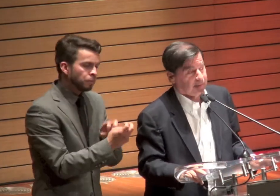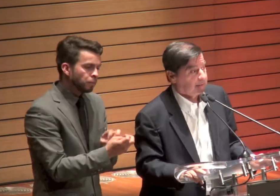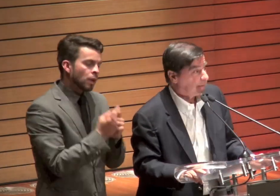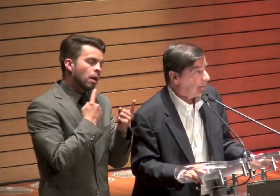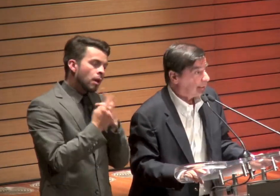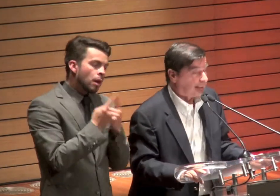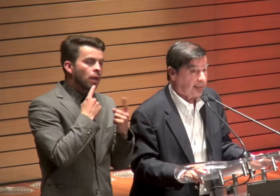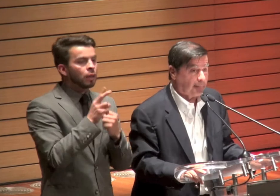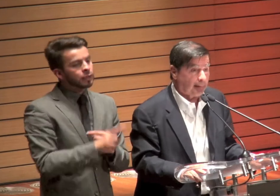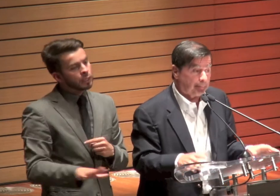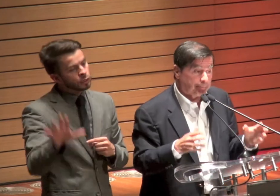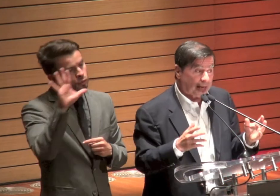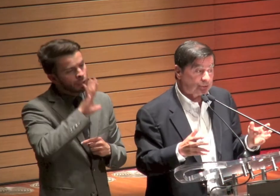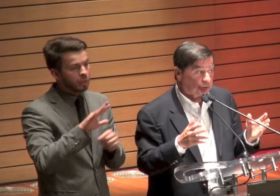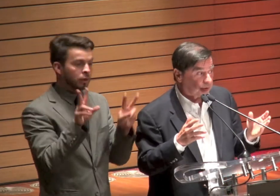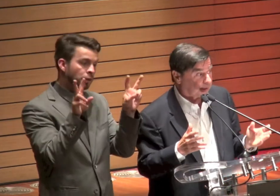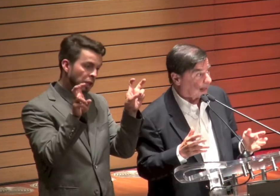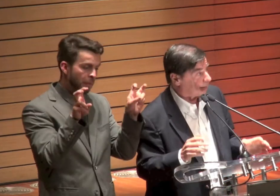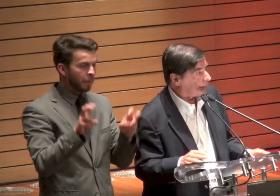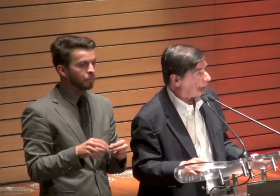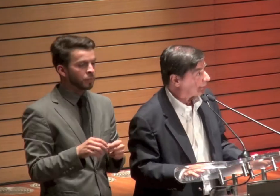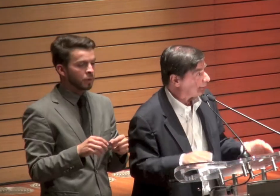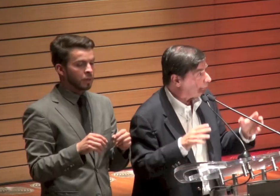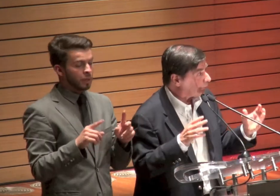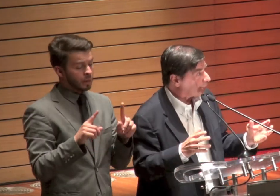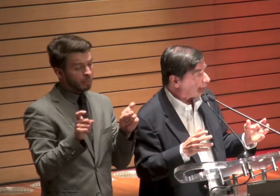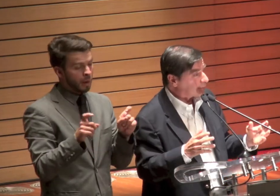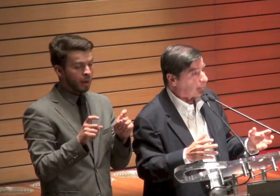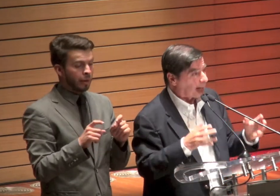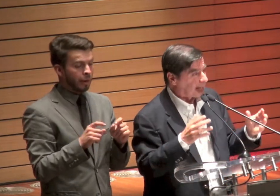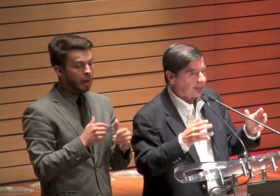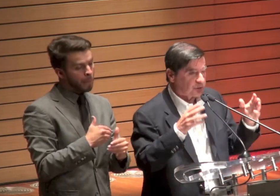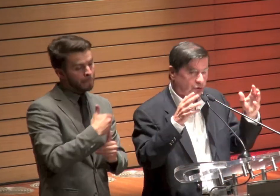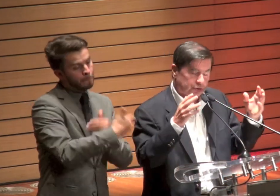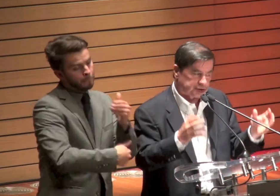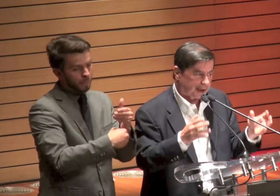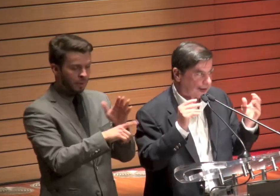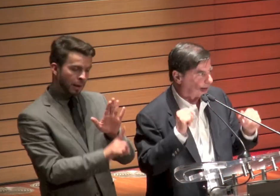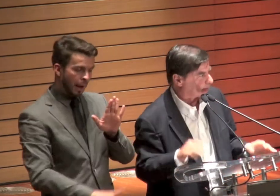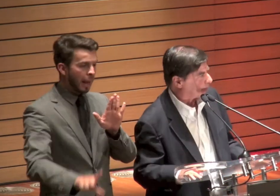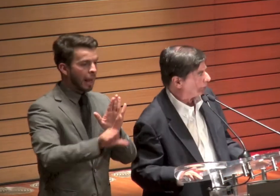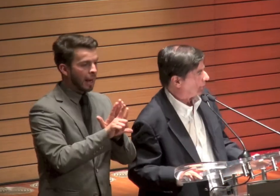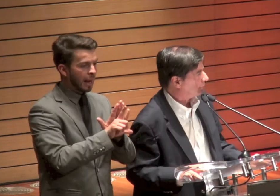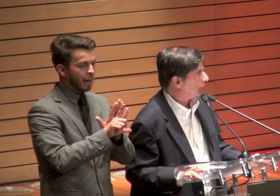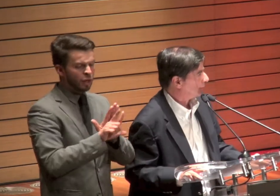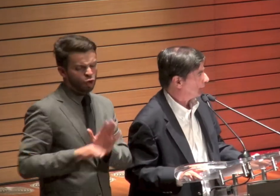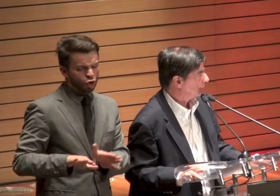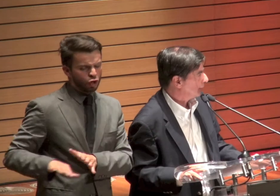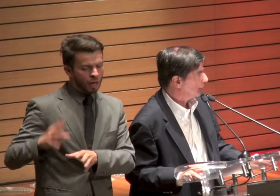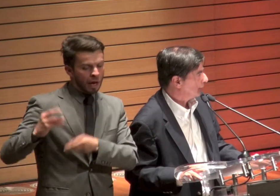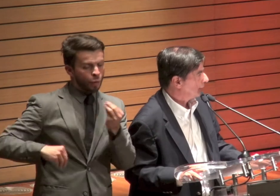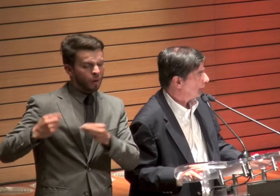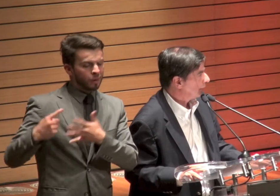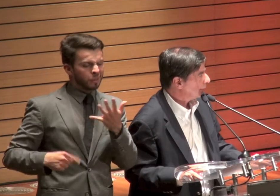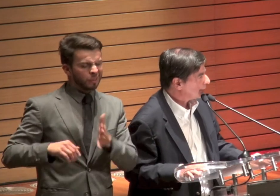nacional que llama paz con legalidad simplemente para desconocer el acuerdo de paz.